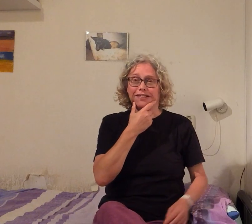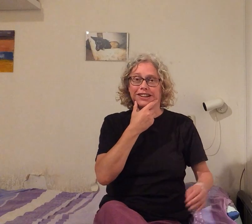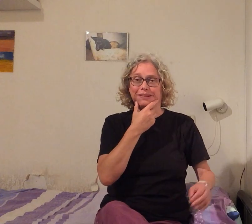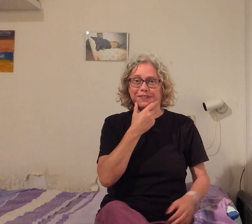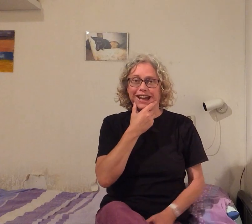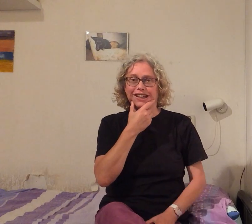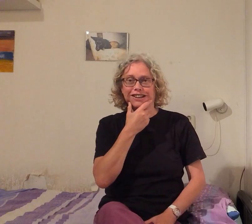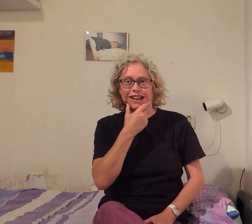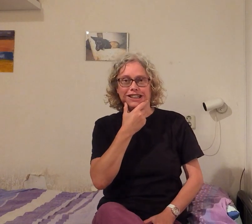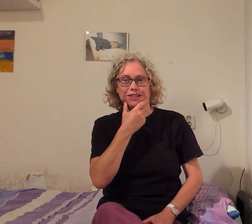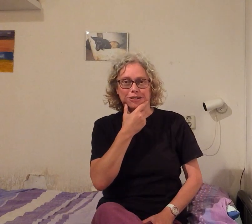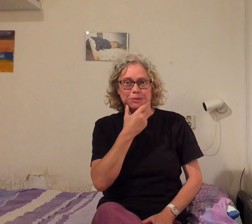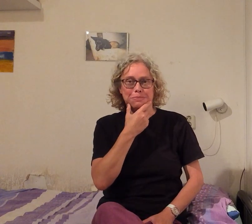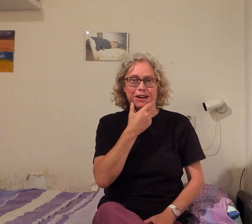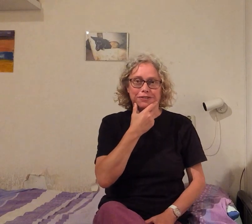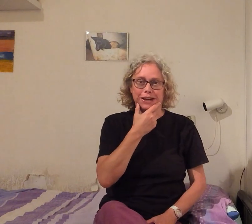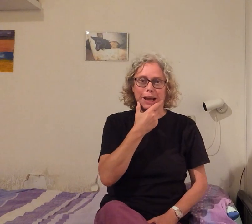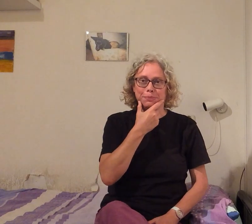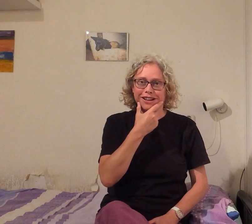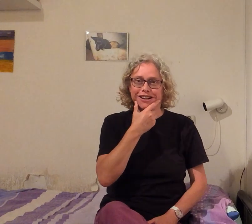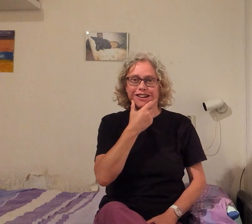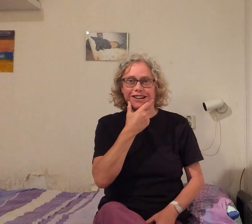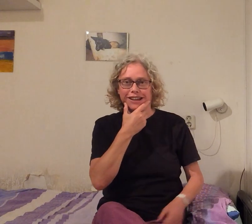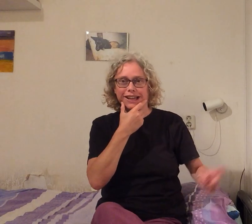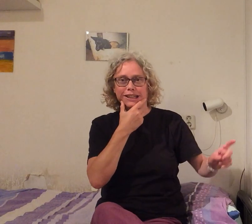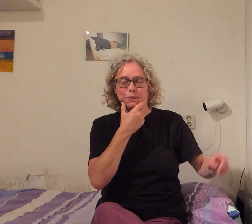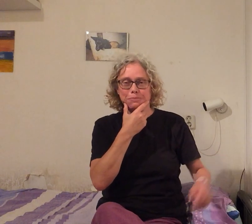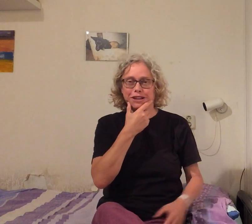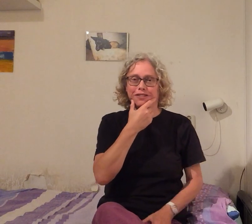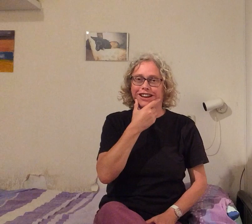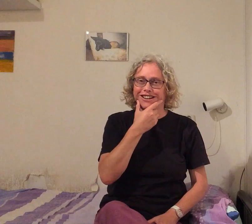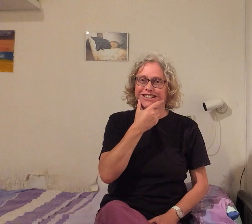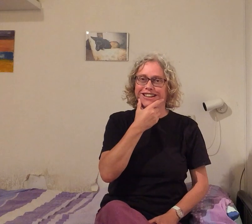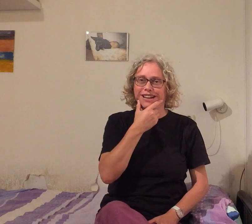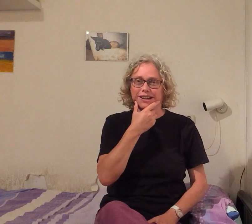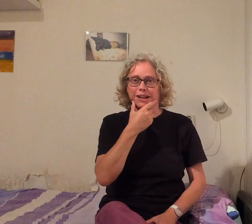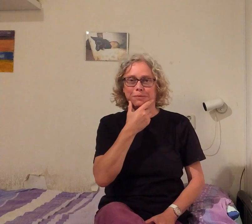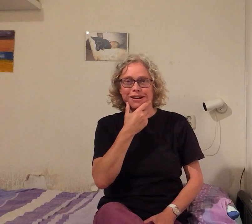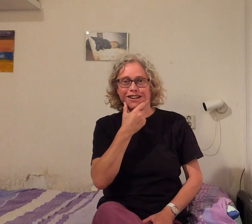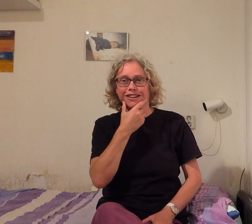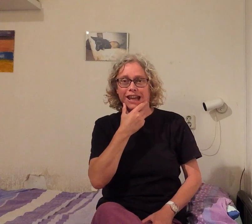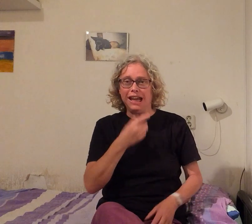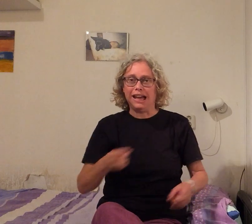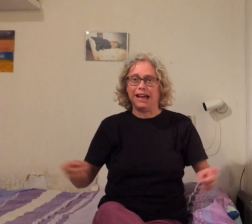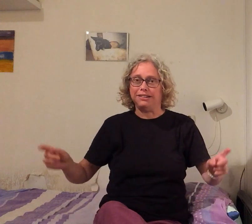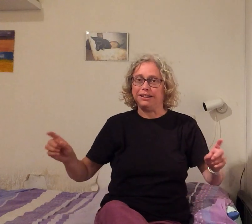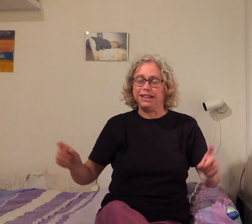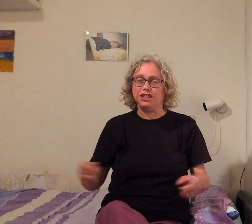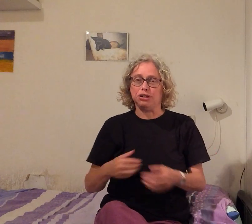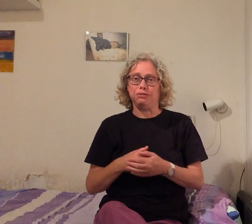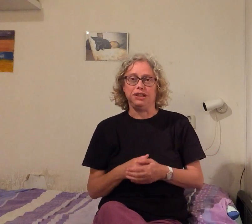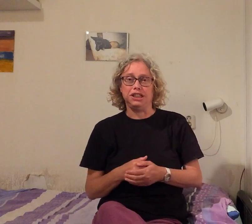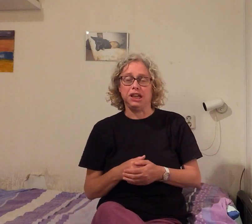wat heb jij gegeten man, wat heb je dan gegeten man, wat at je dan man. Het is zo vies,